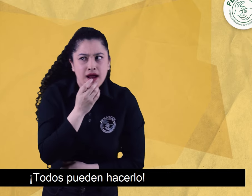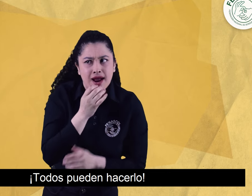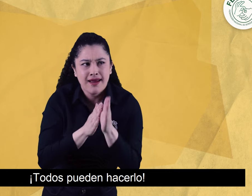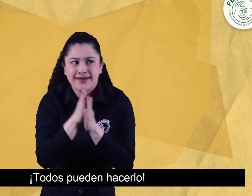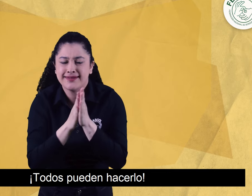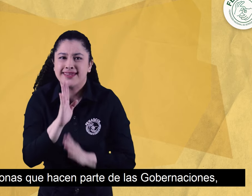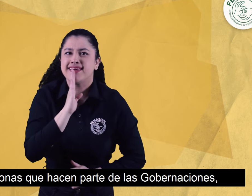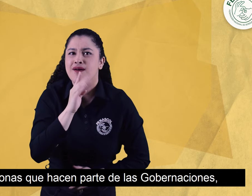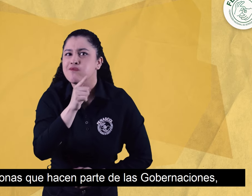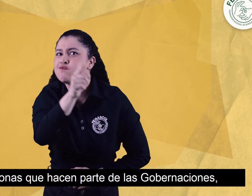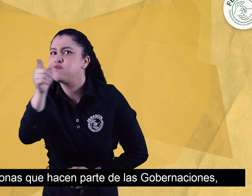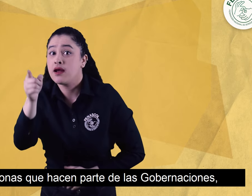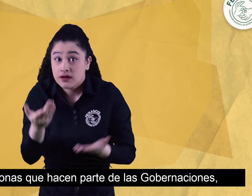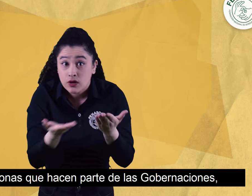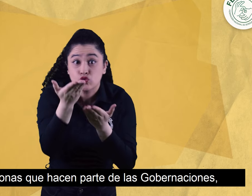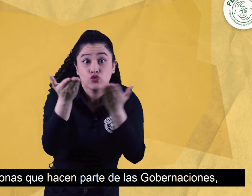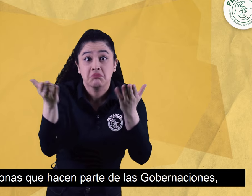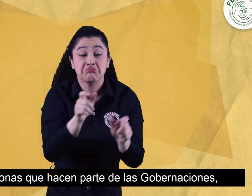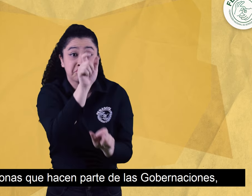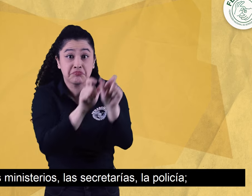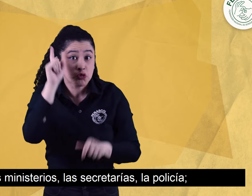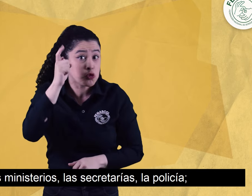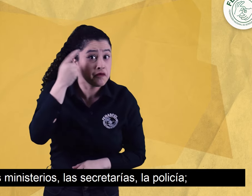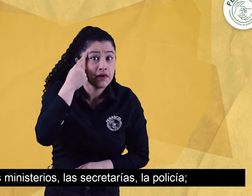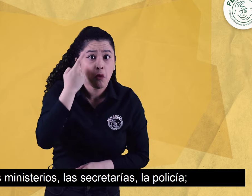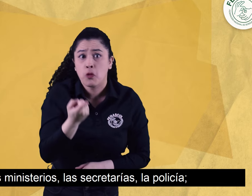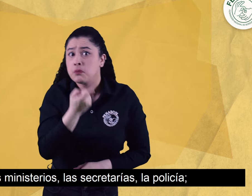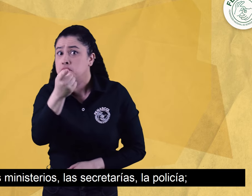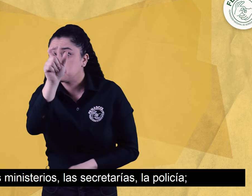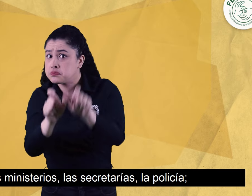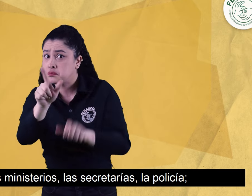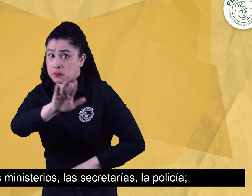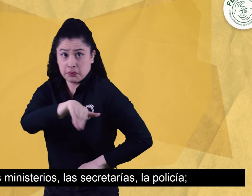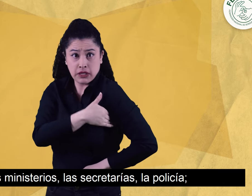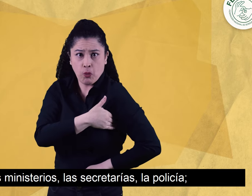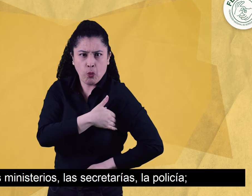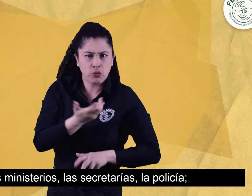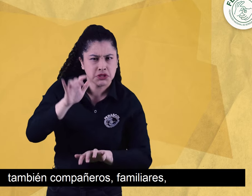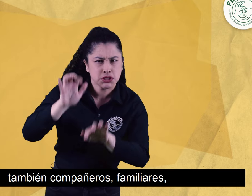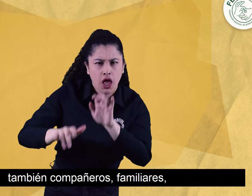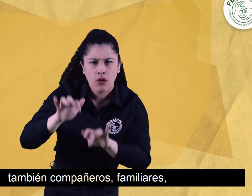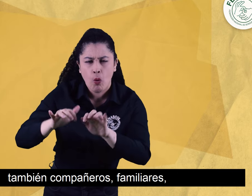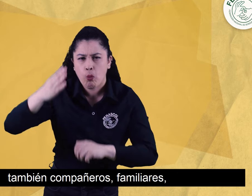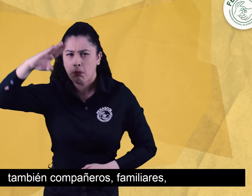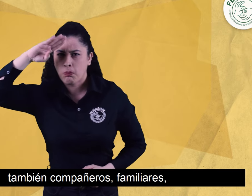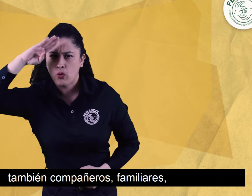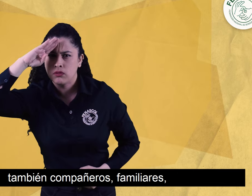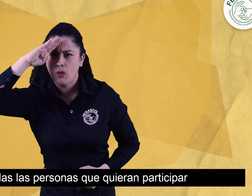pueden hacerlo las personas que hacen parte de las gobernaciones los ministerios las secretarías la policía también compañeros familiares